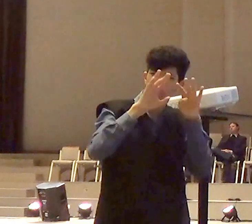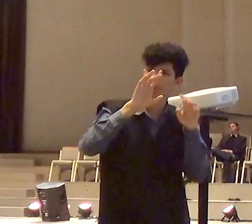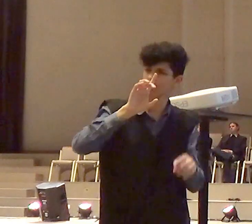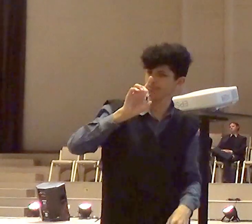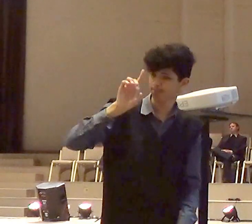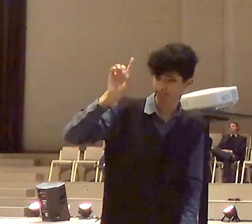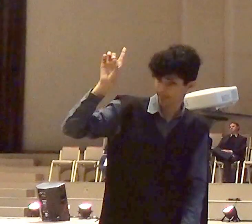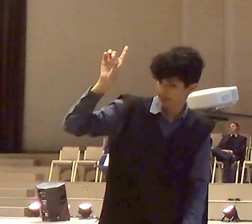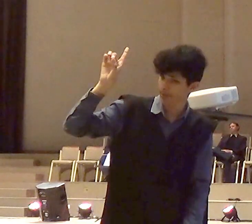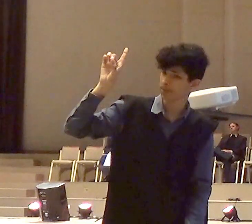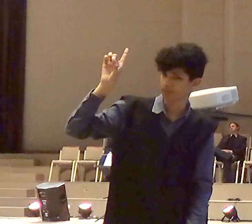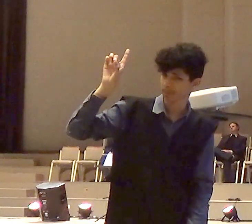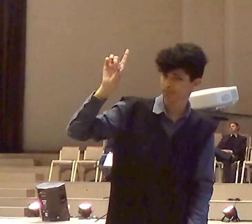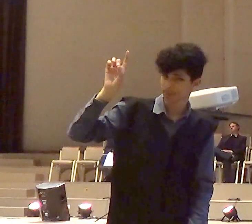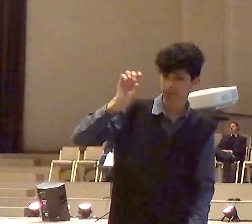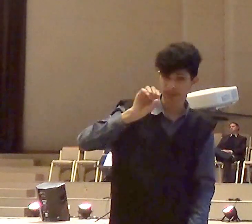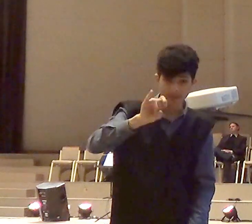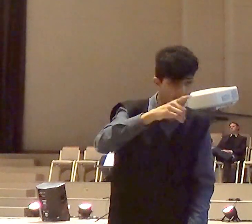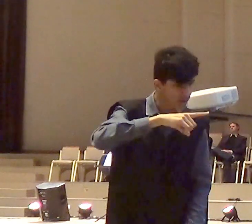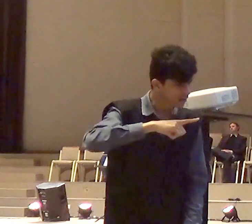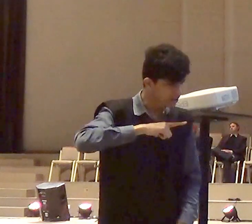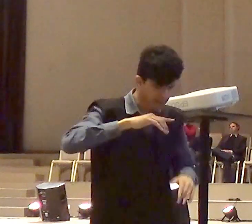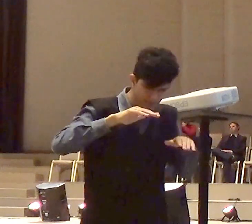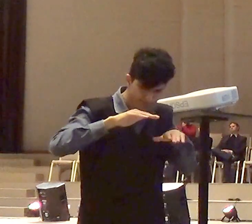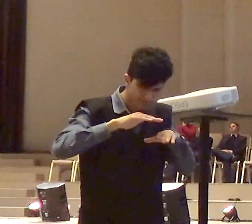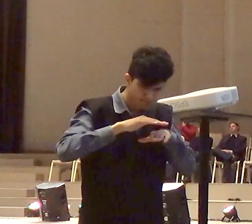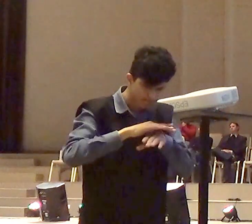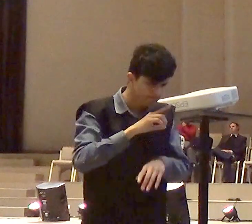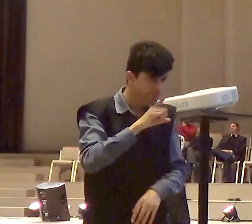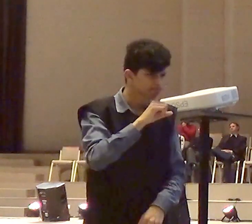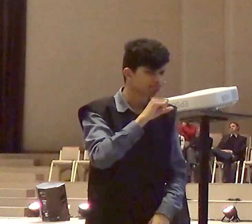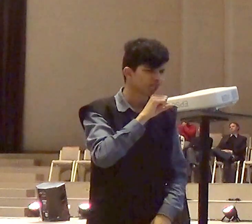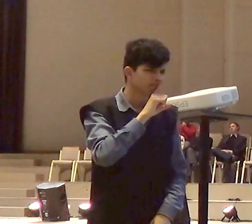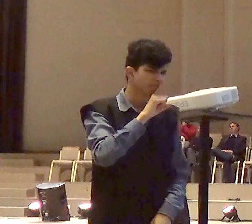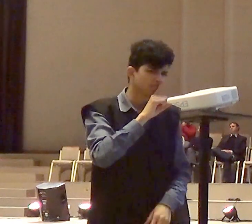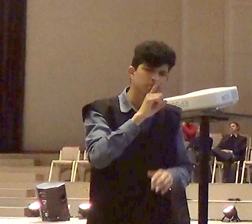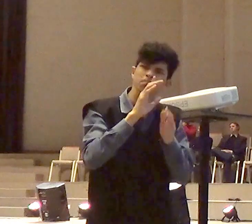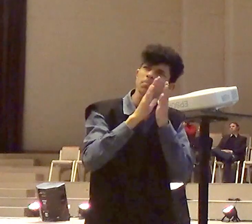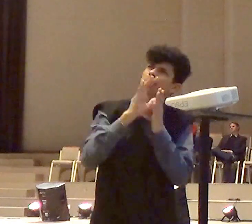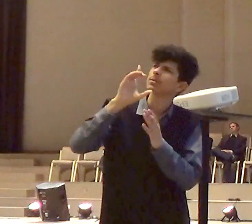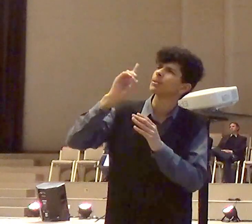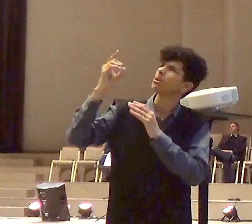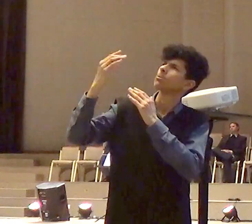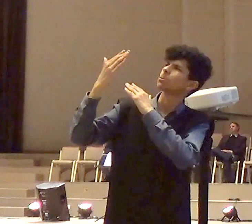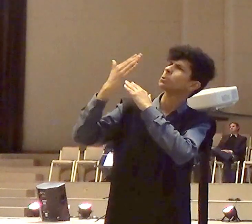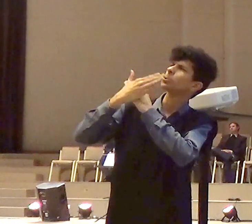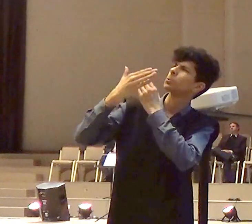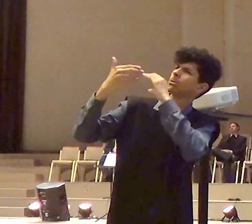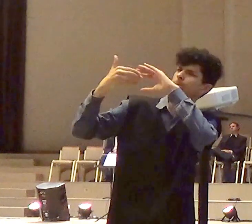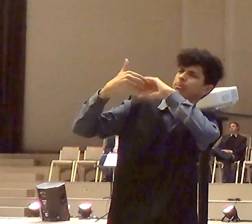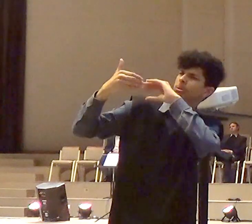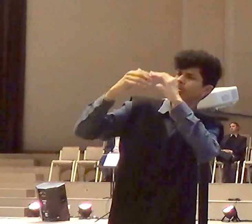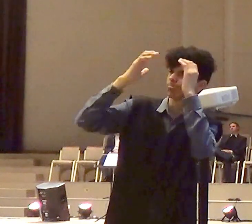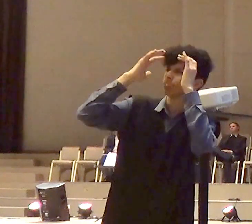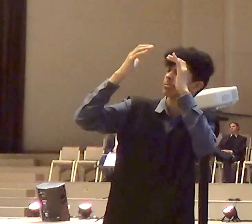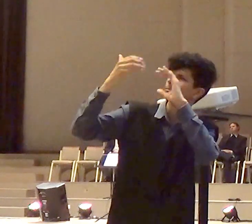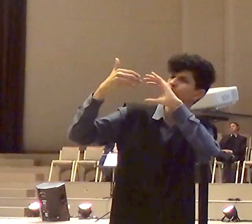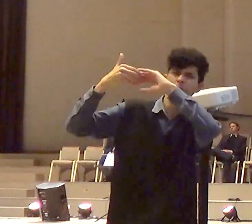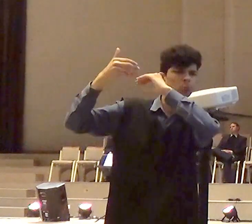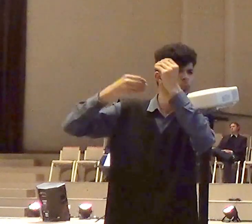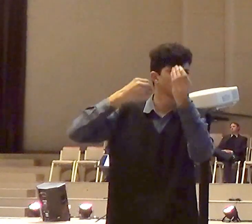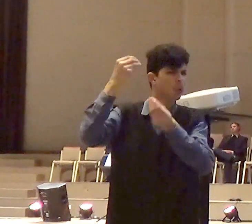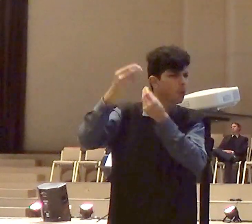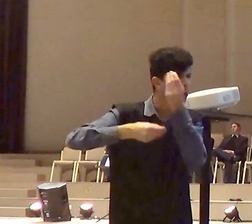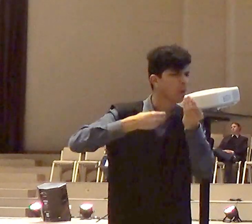porque quando a gente se rende a Deus o espírito santo leva cativo as filosofias as